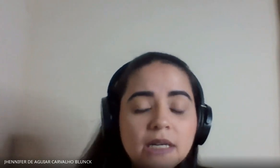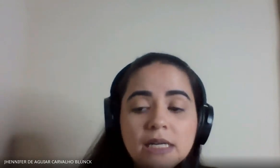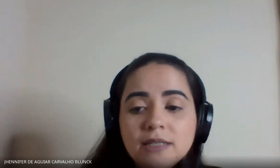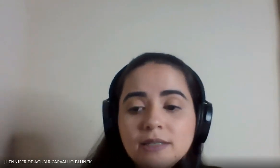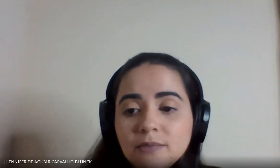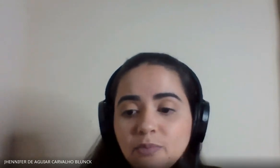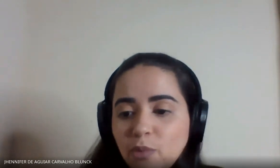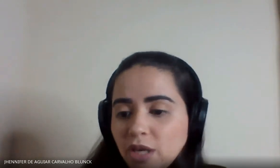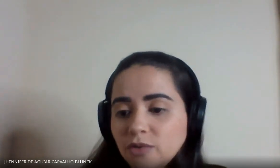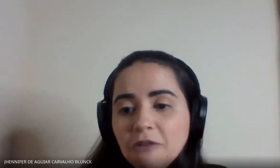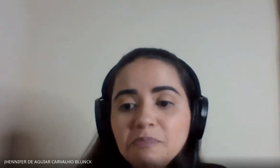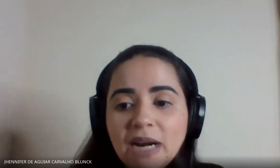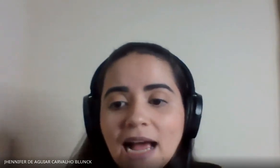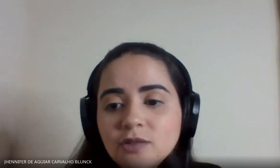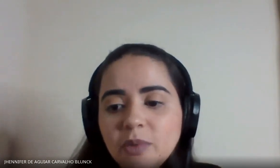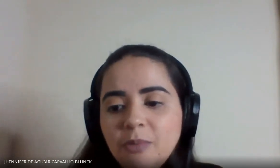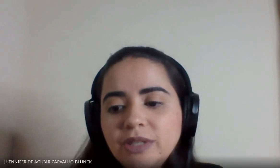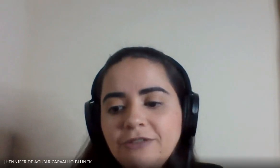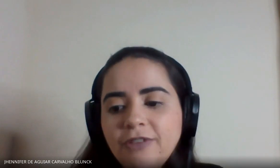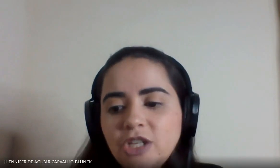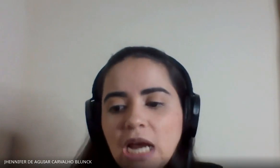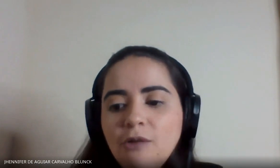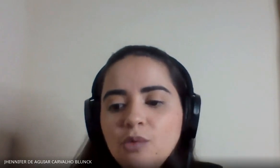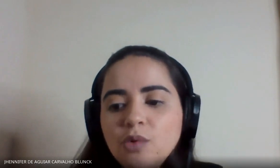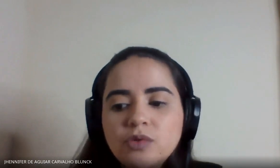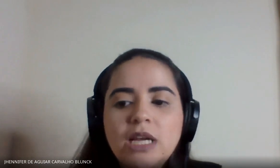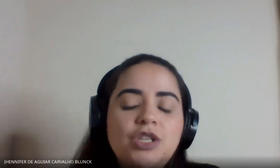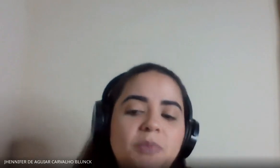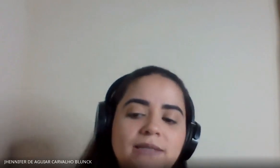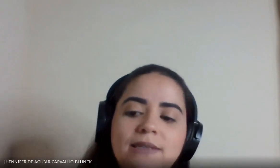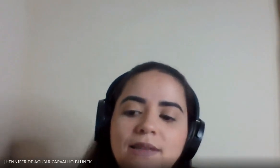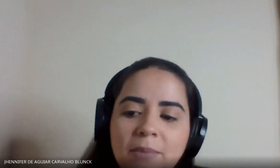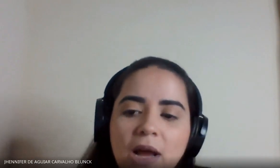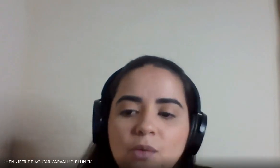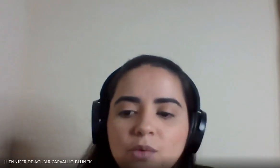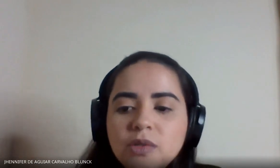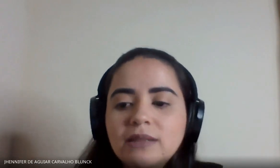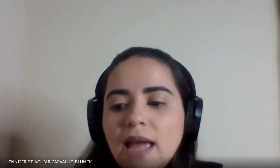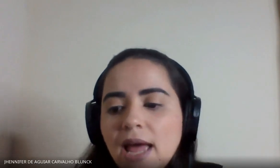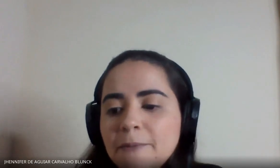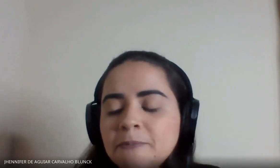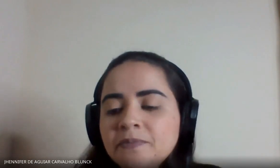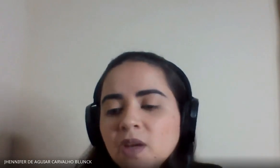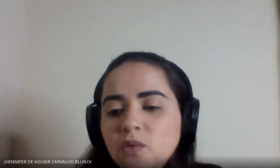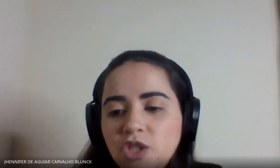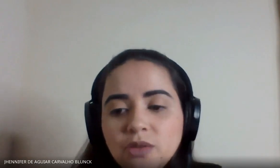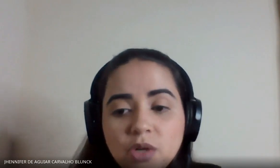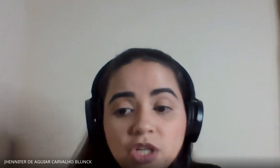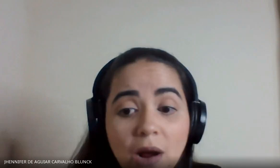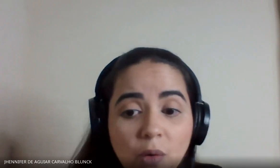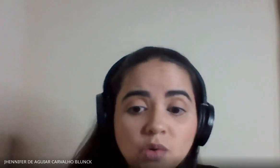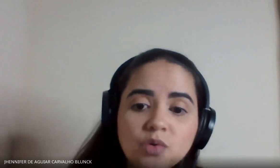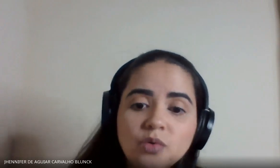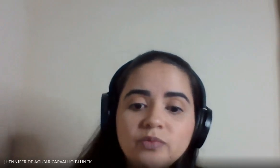semana, porque eu tenho um prazo para poder fechar o curso, né? A gente precisa terminar o curso até o dia